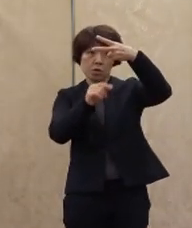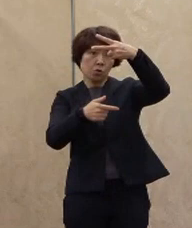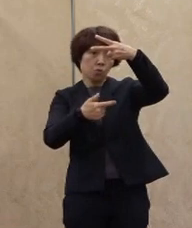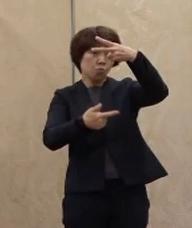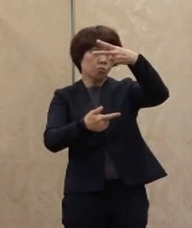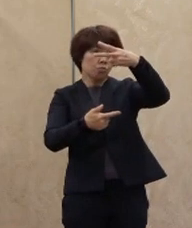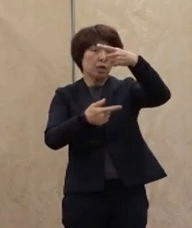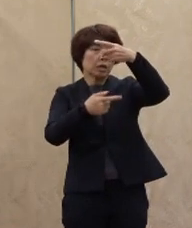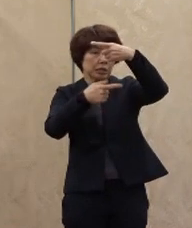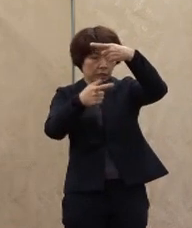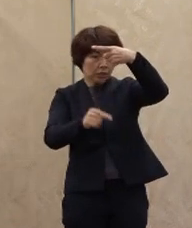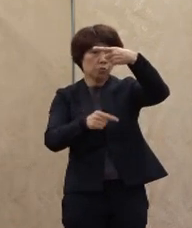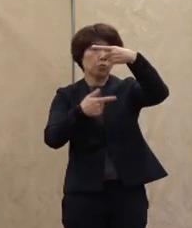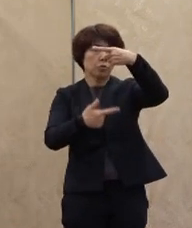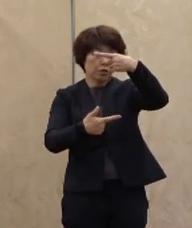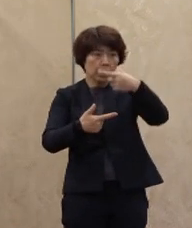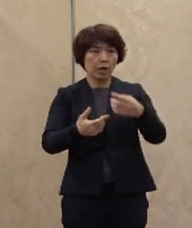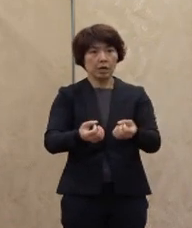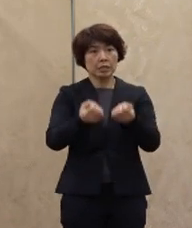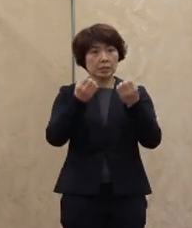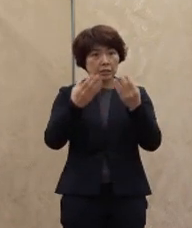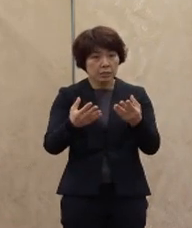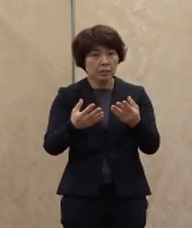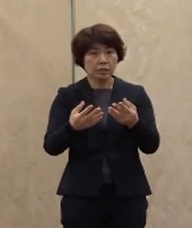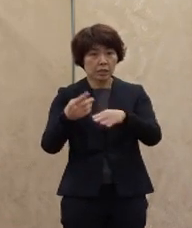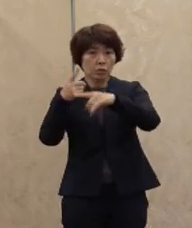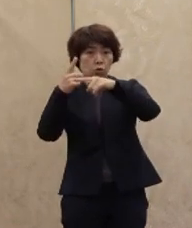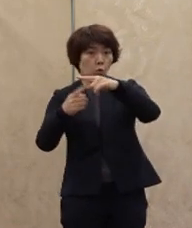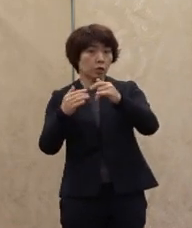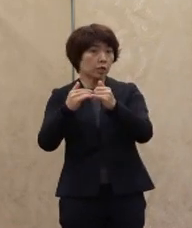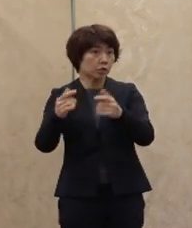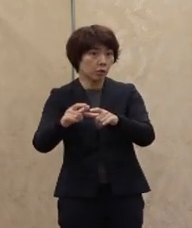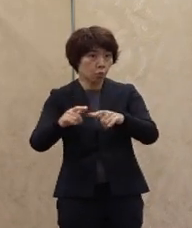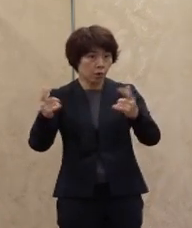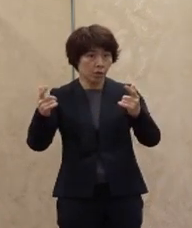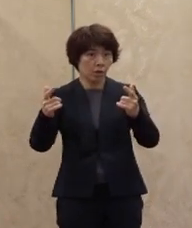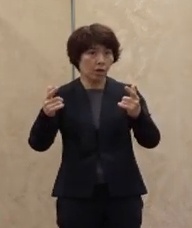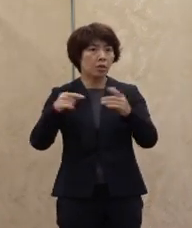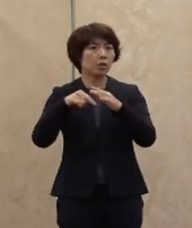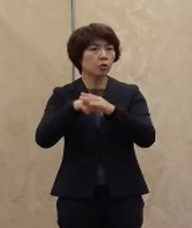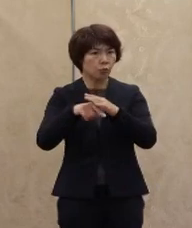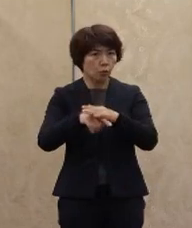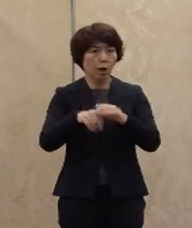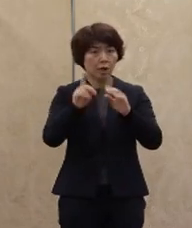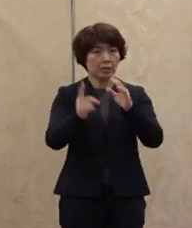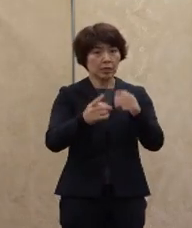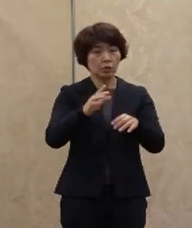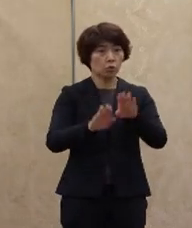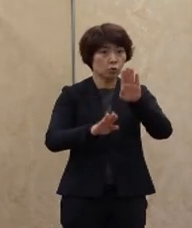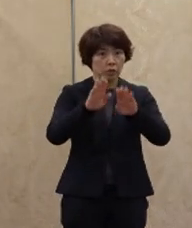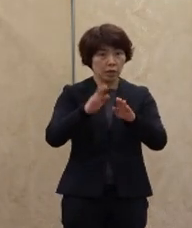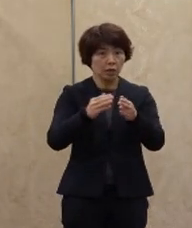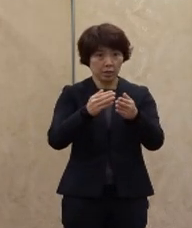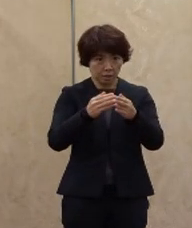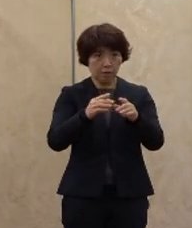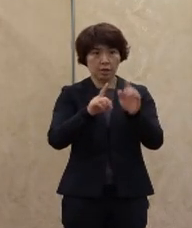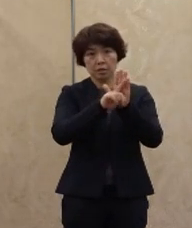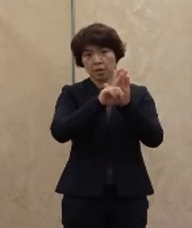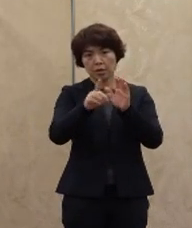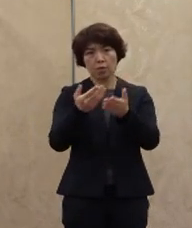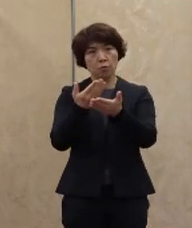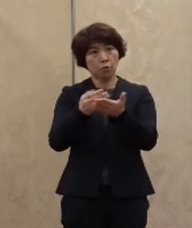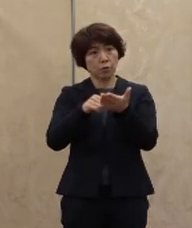性者数が増えたっていうことが、まあ、一つの今回緊急事態宣言発出 の要請を出した根拠になって